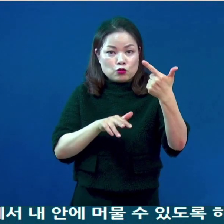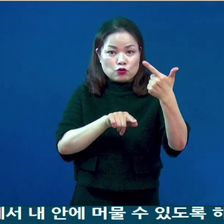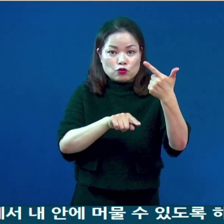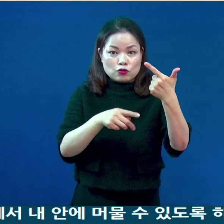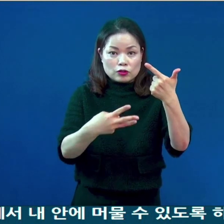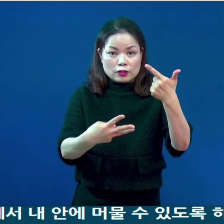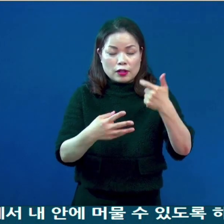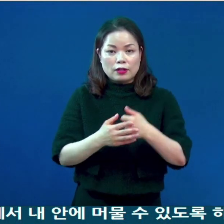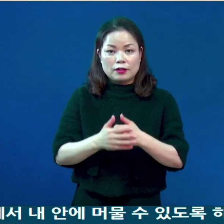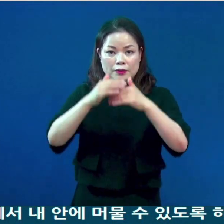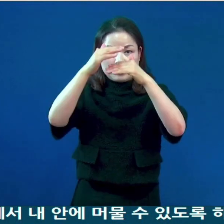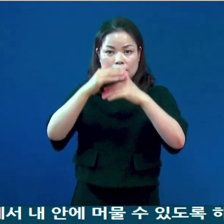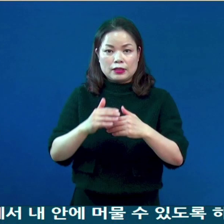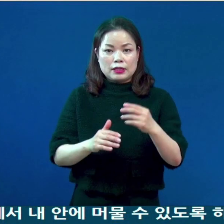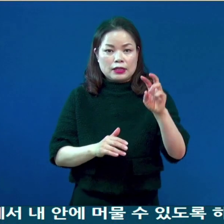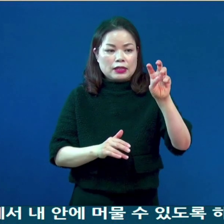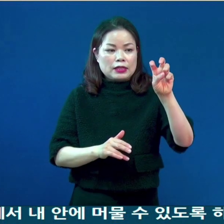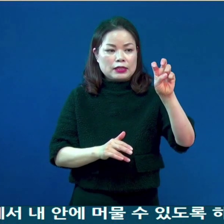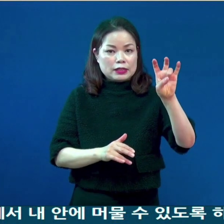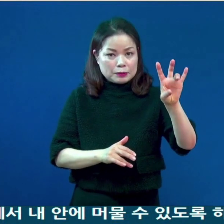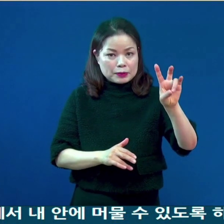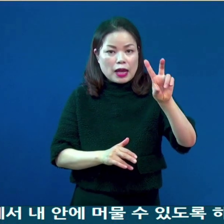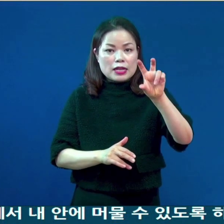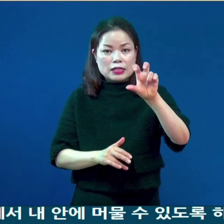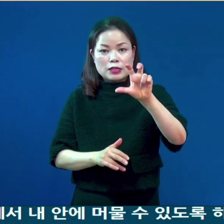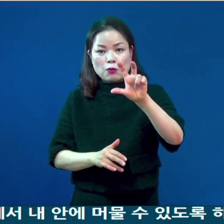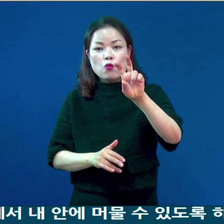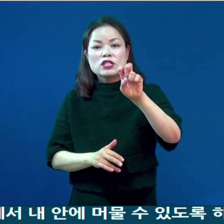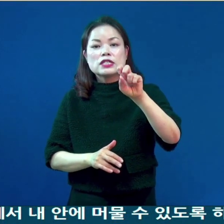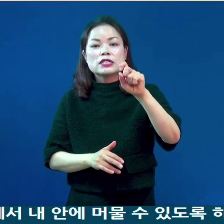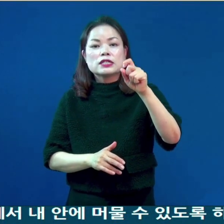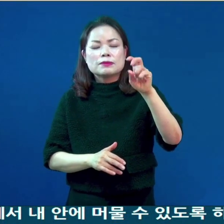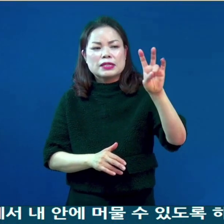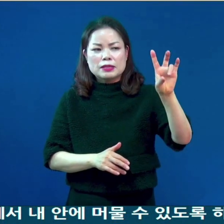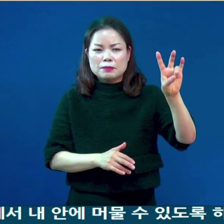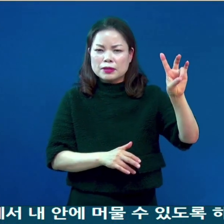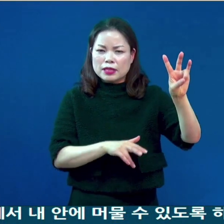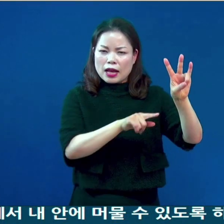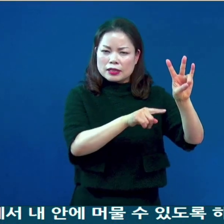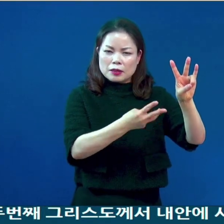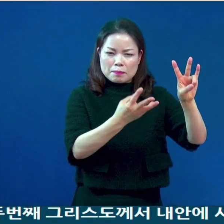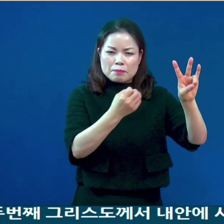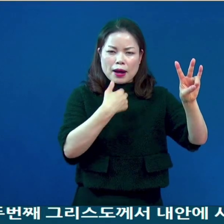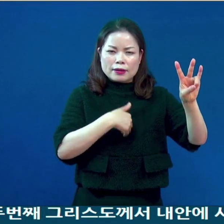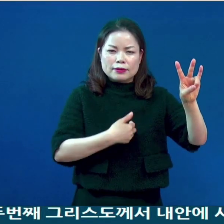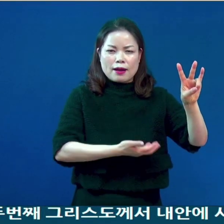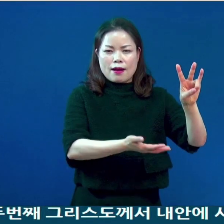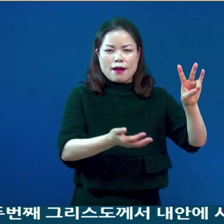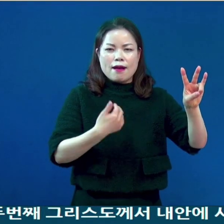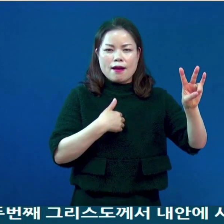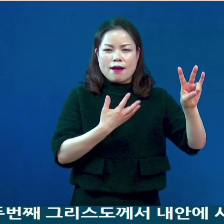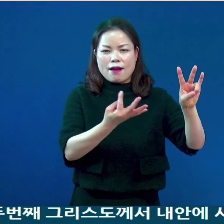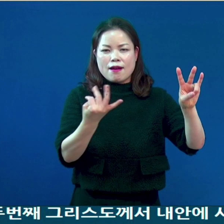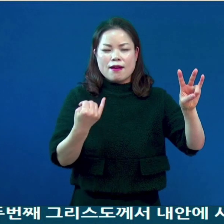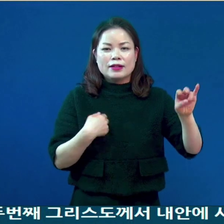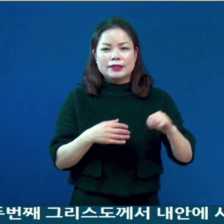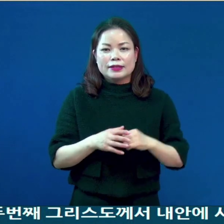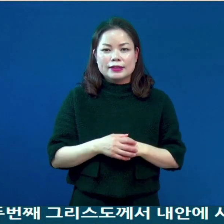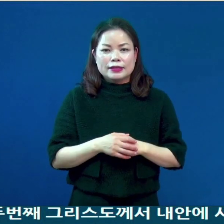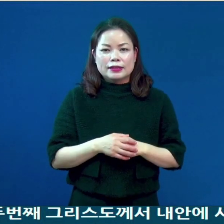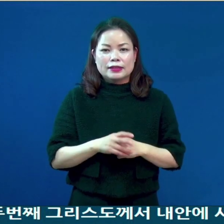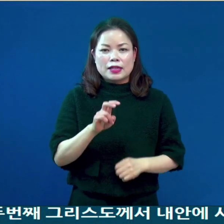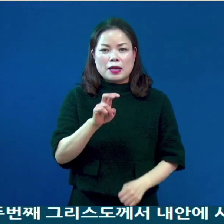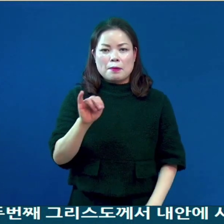바랍니다. 오늘 본문이 24절, 25, 26절로 되어 있는데 24절은 참 많이 알려진 구절이죠. 저도